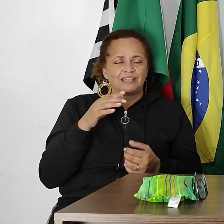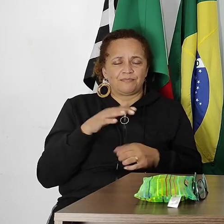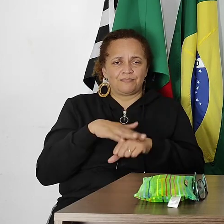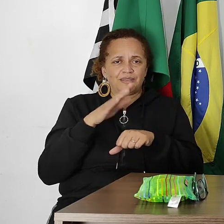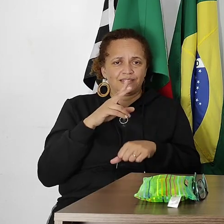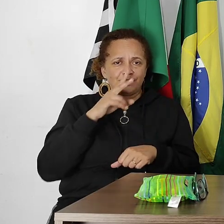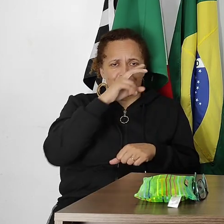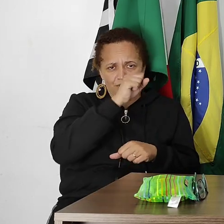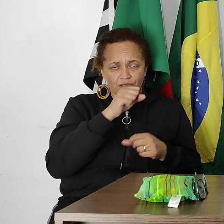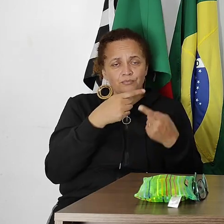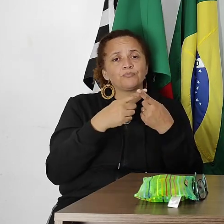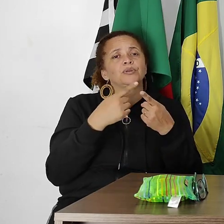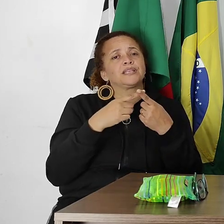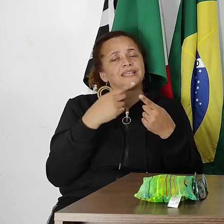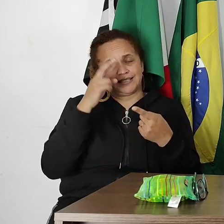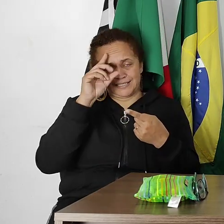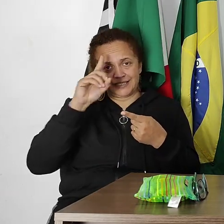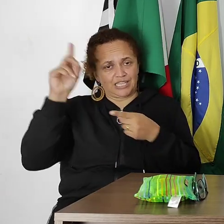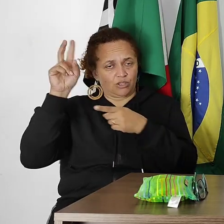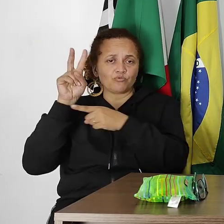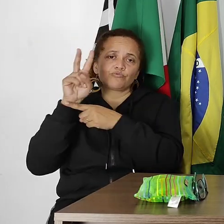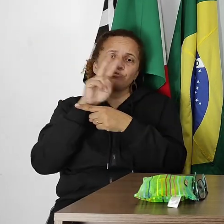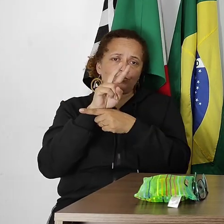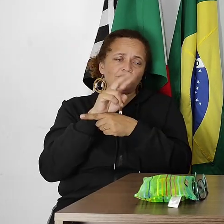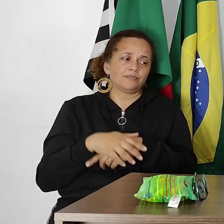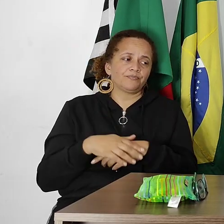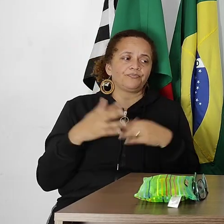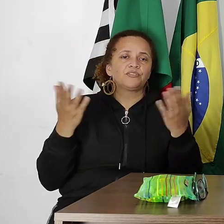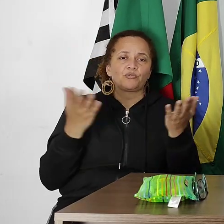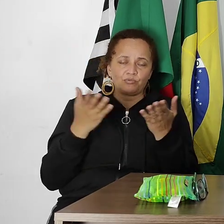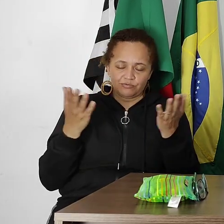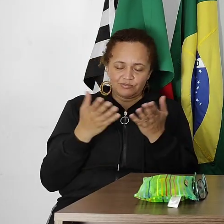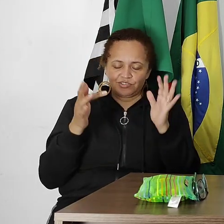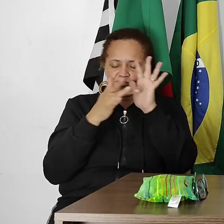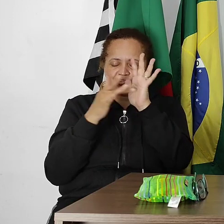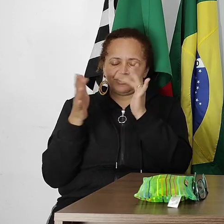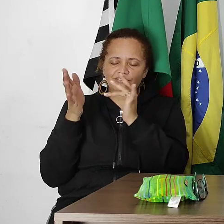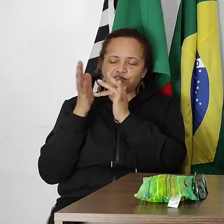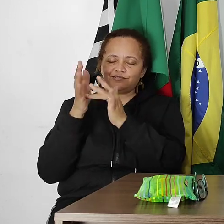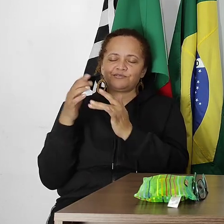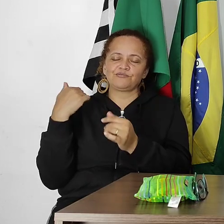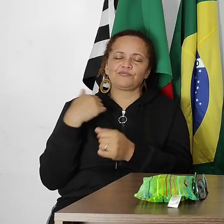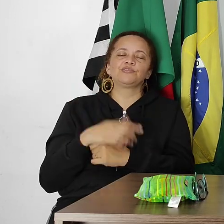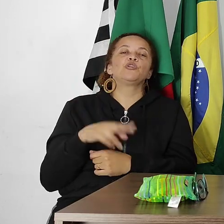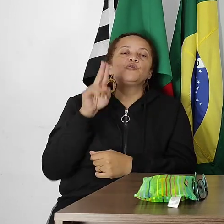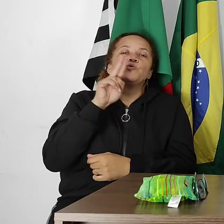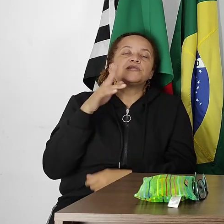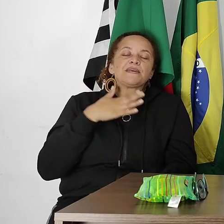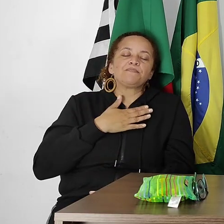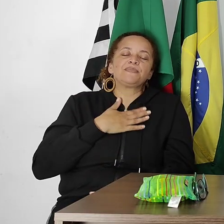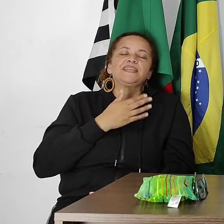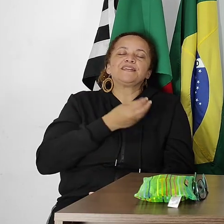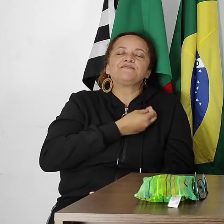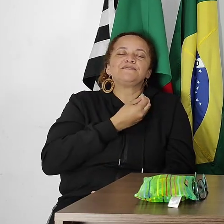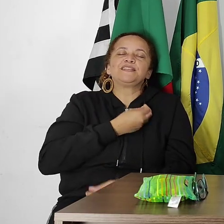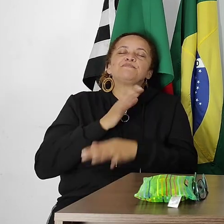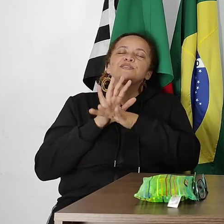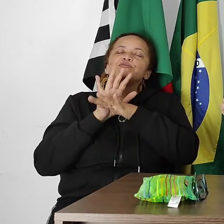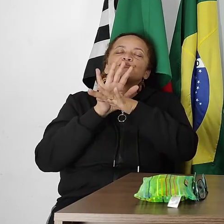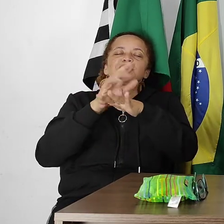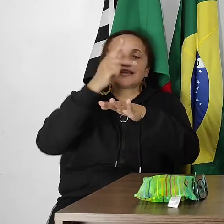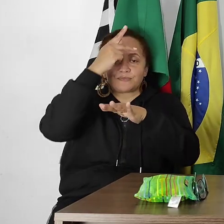necessidades. Hoje, Jesus nos usa para ajudar outras pessoas. Hoje, Jesus nos usa